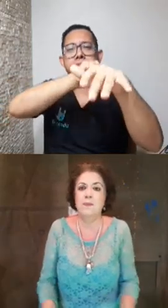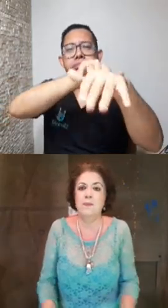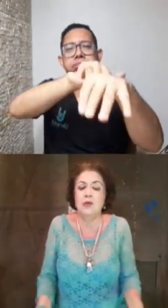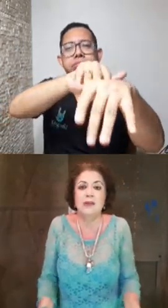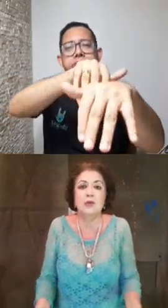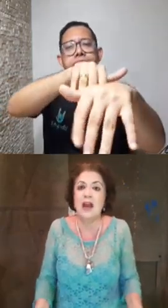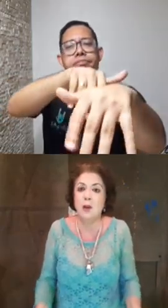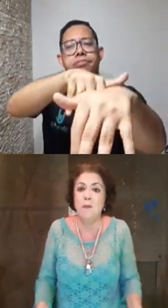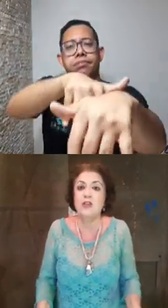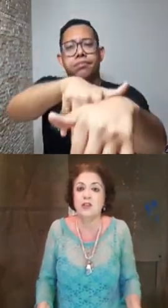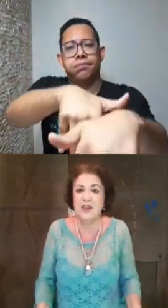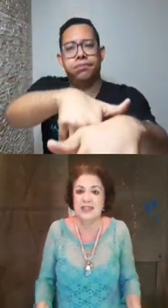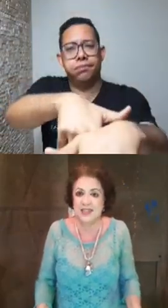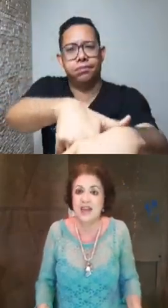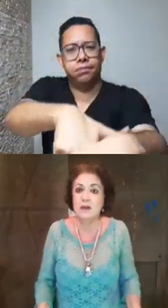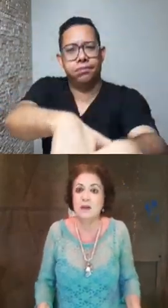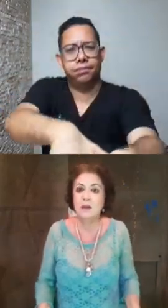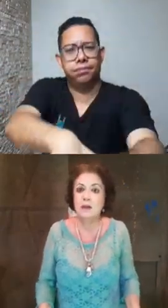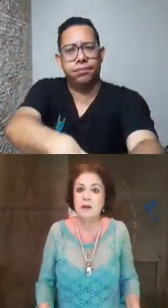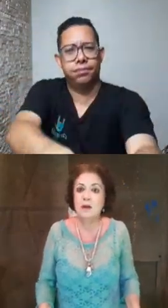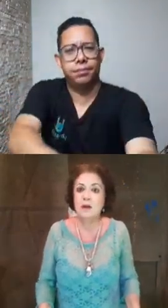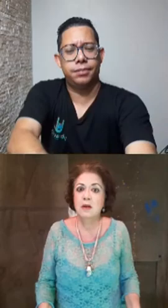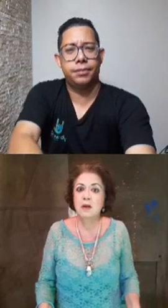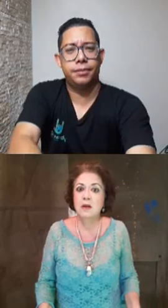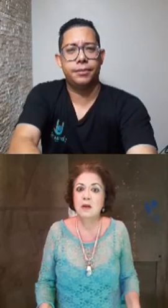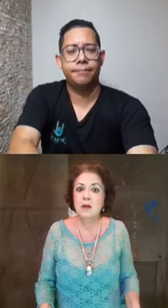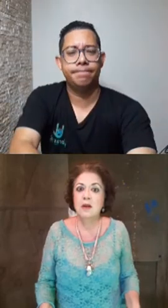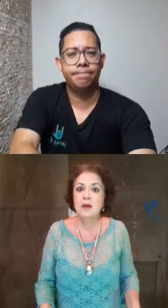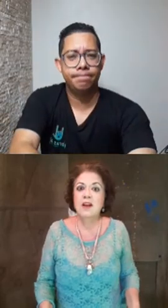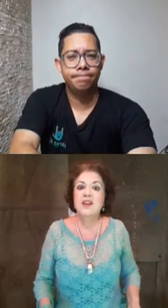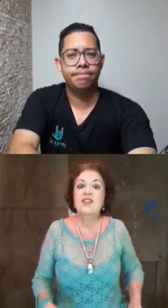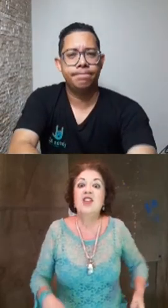Eu pergunto, mas o que é que eu posso fazer?